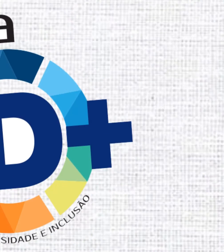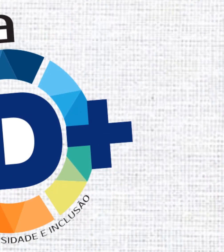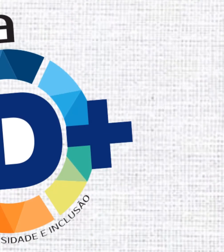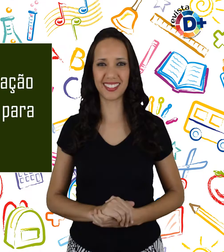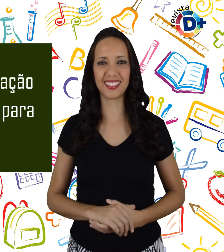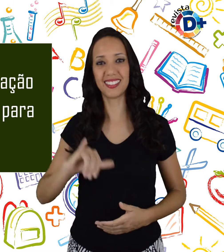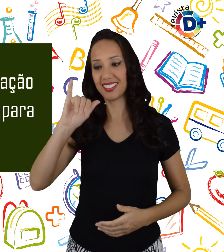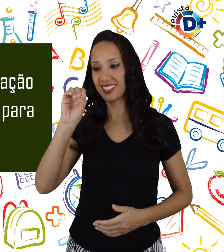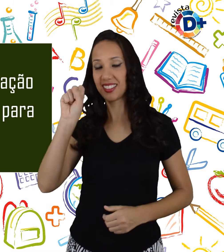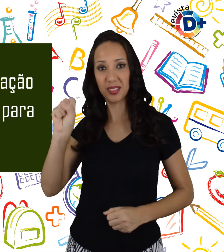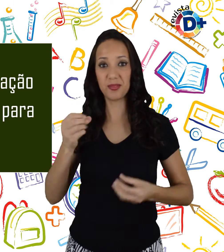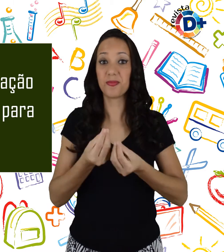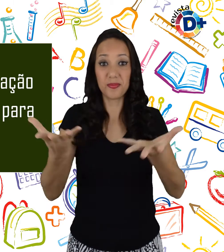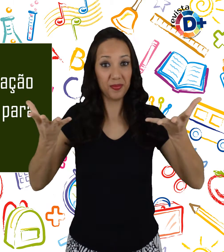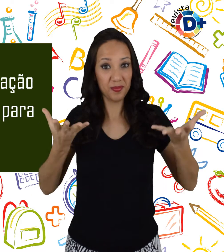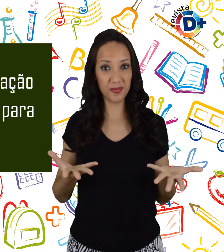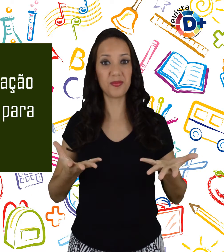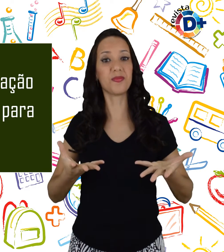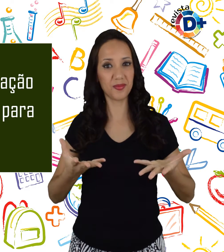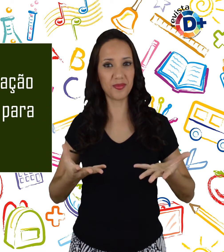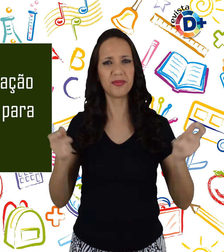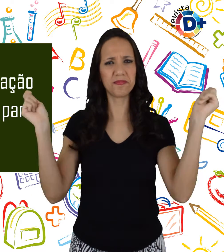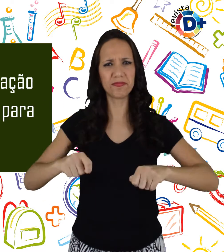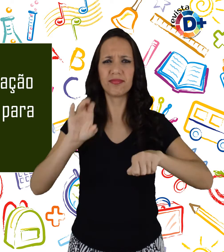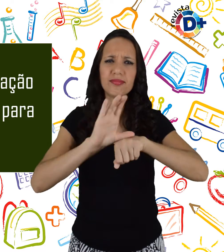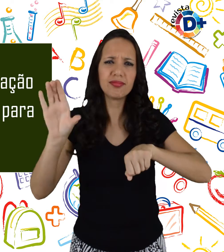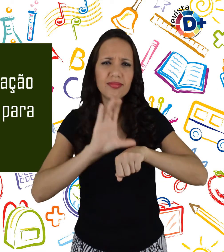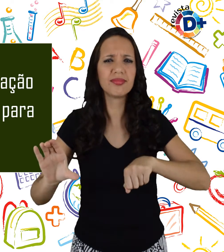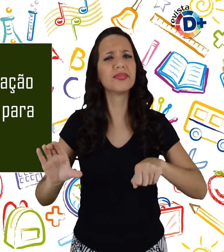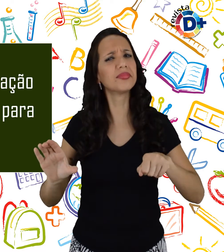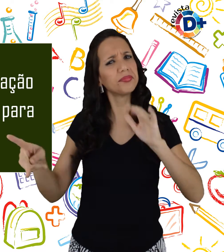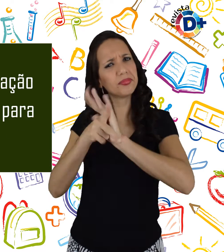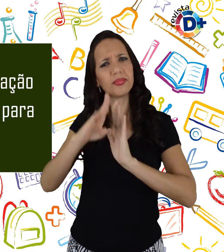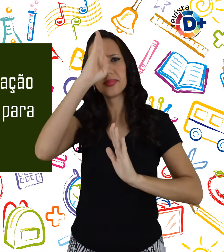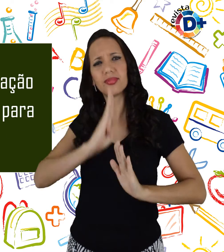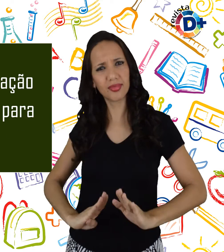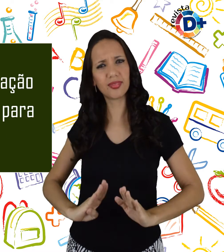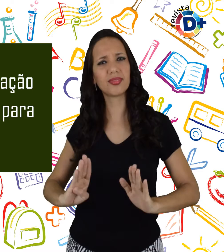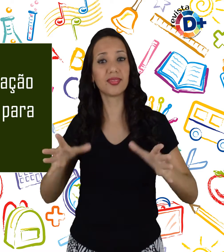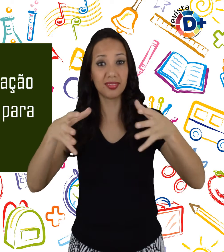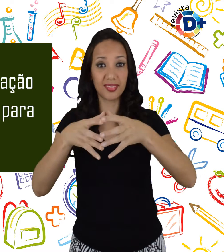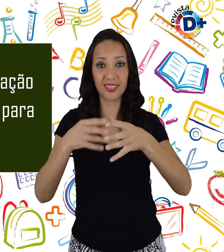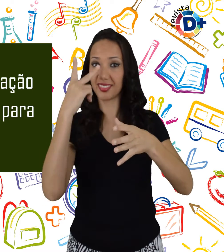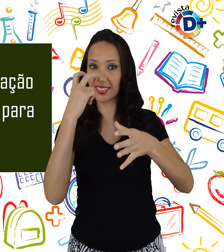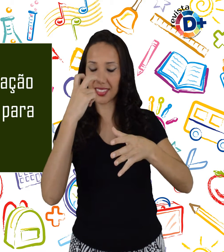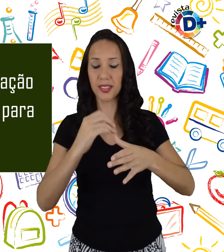e oeste oferece capacitação profissional gratuita para cegos com o aumento de empresas cumprindo a lei de